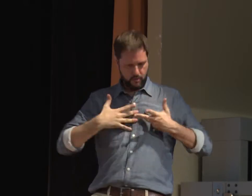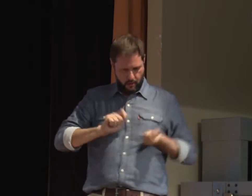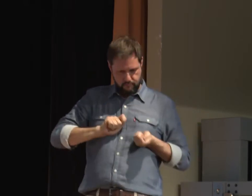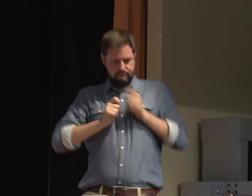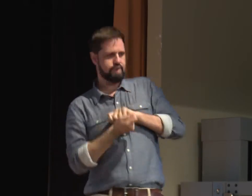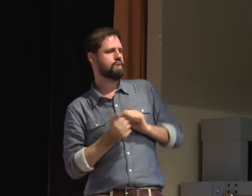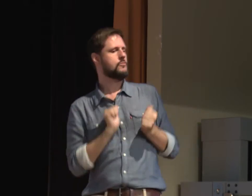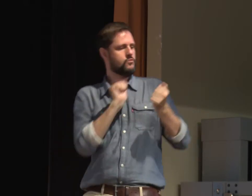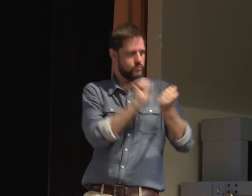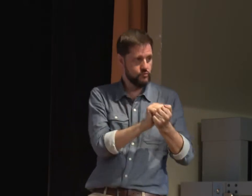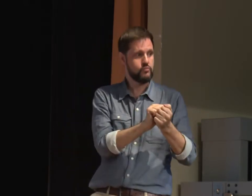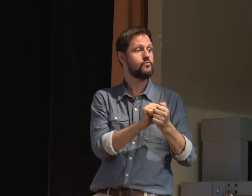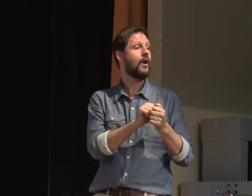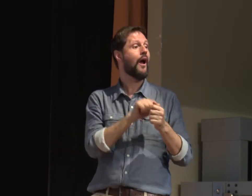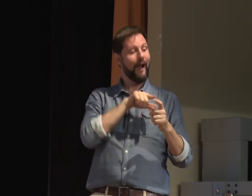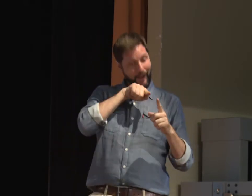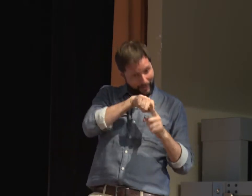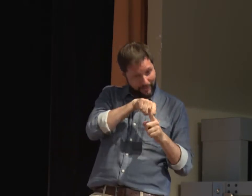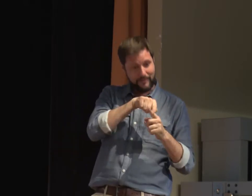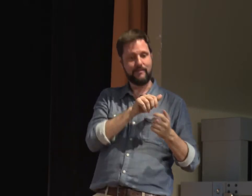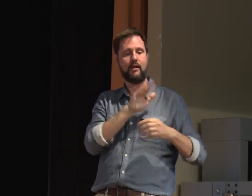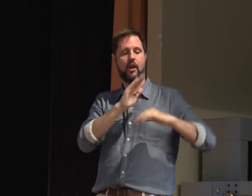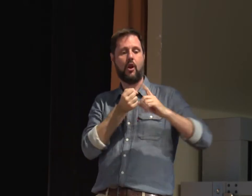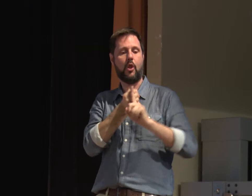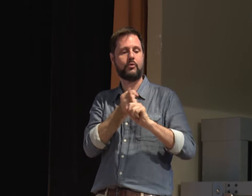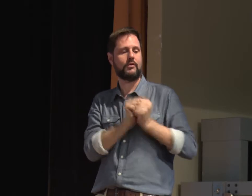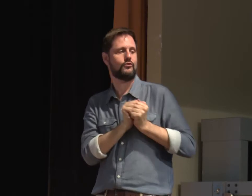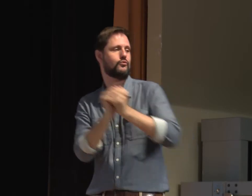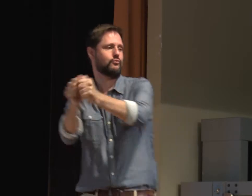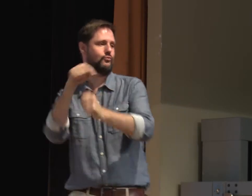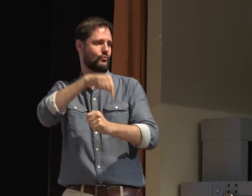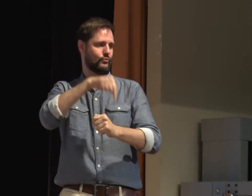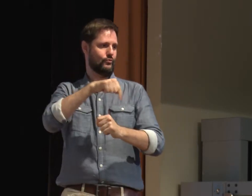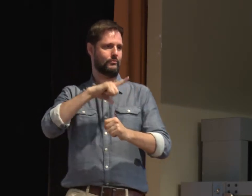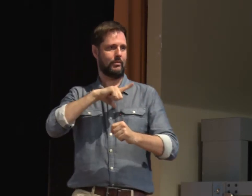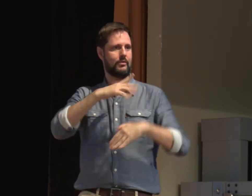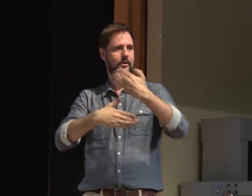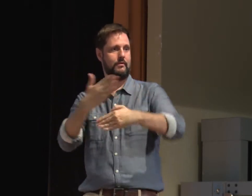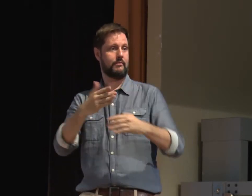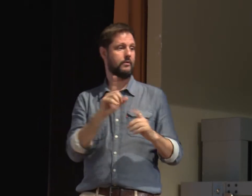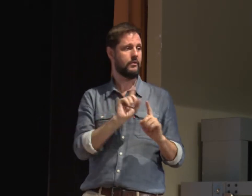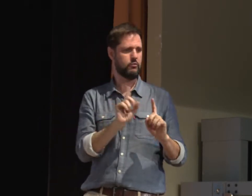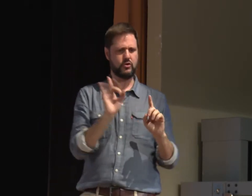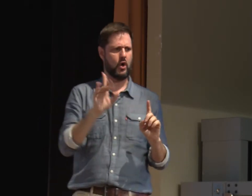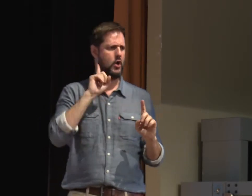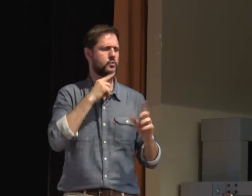surdo e os seus pares, e assim criarão adaptações para que se alcance